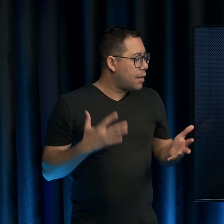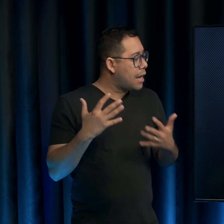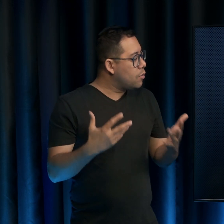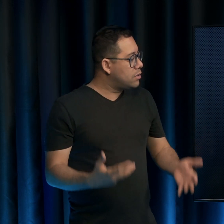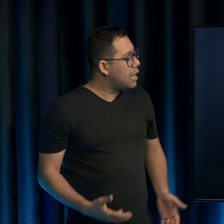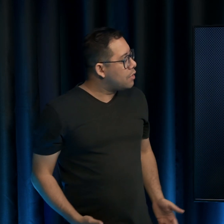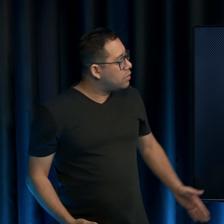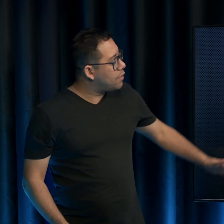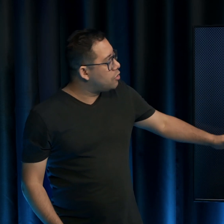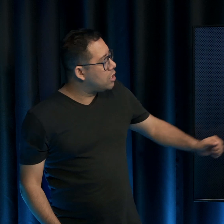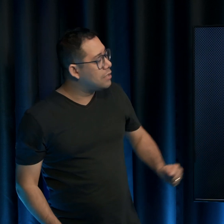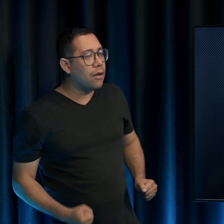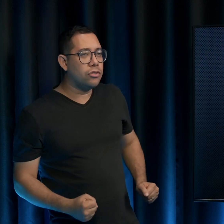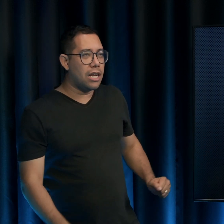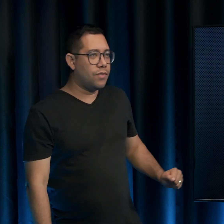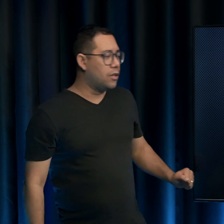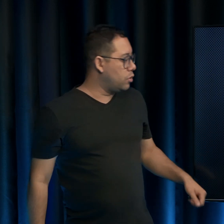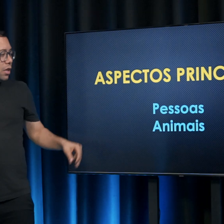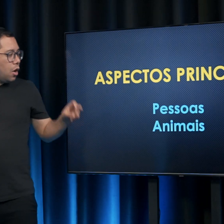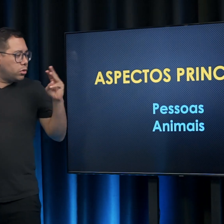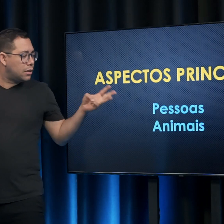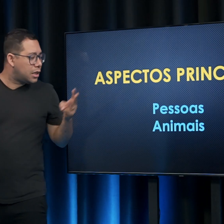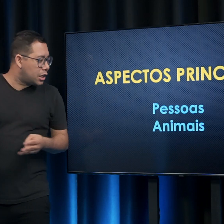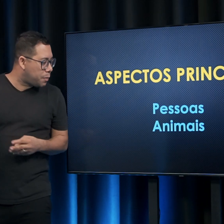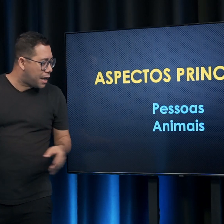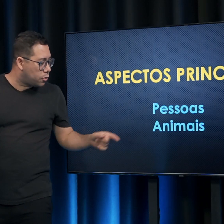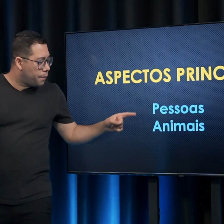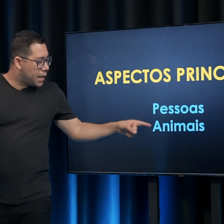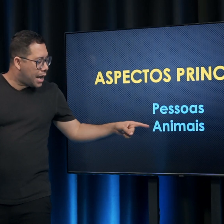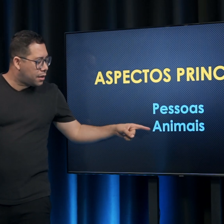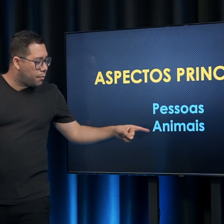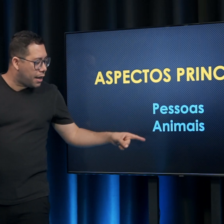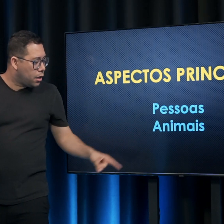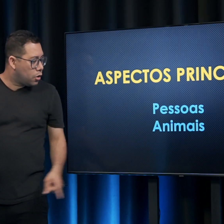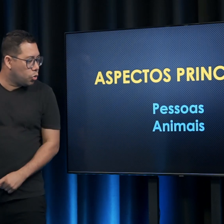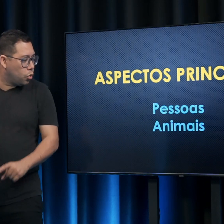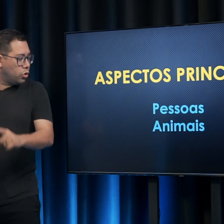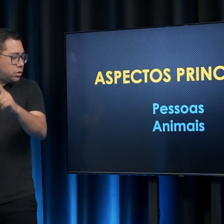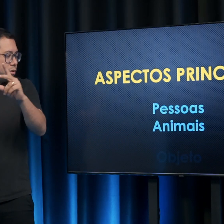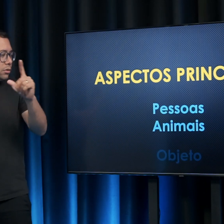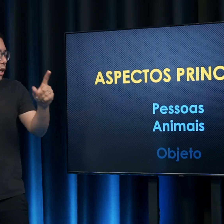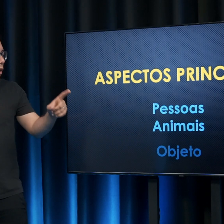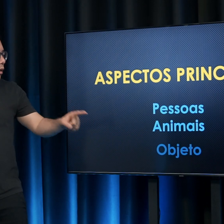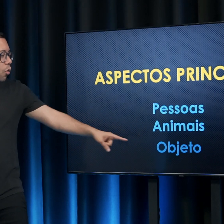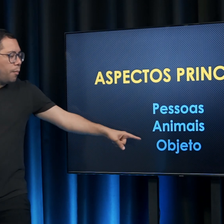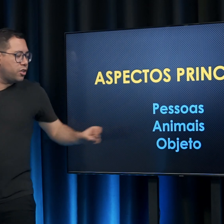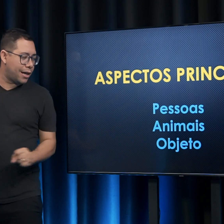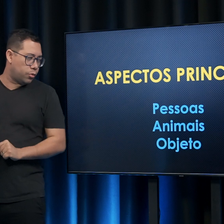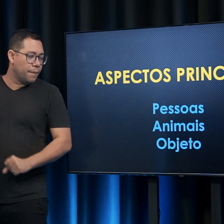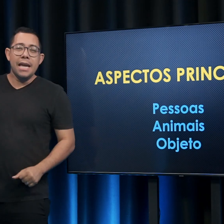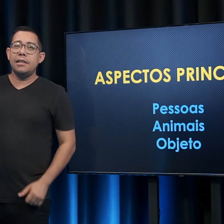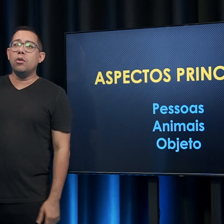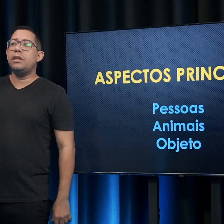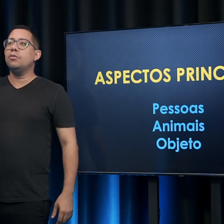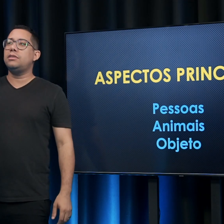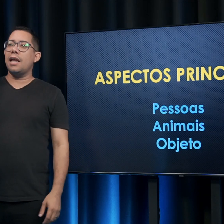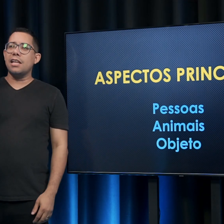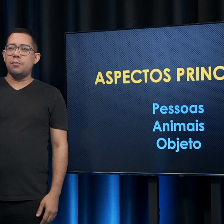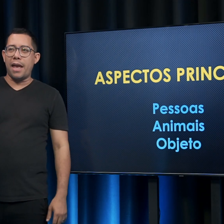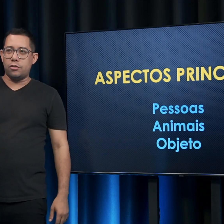língua de sinais, você vai utilizar os classificadores. O terceiro aspecto é também dos objeto. Então temos três aspectos.